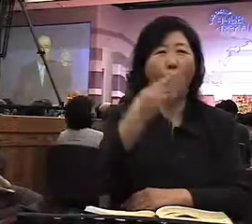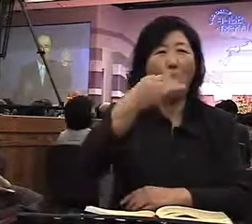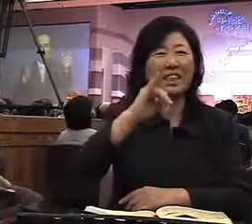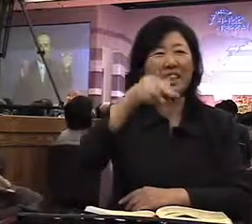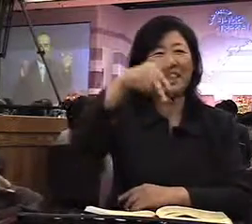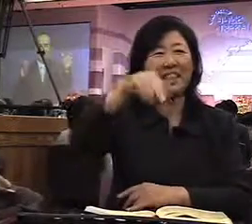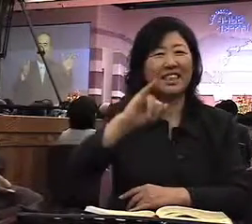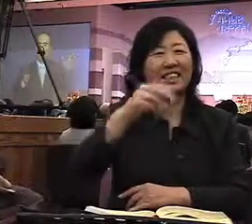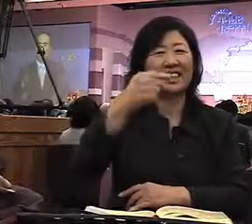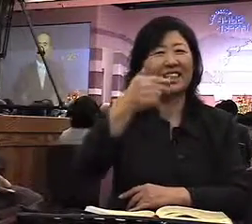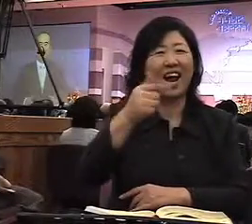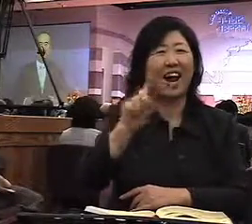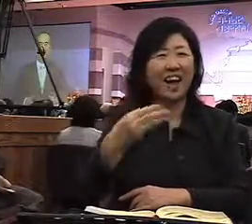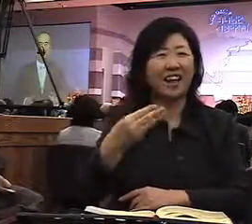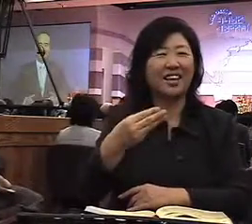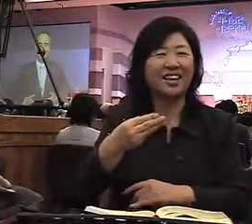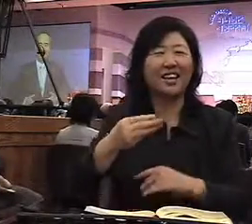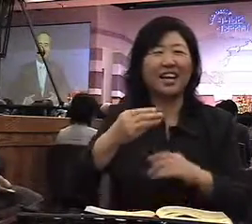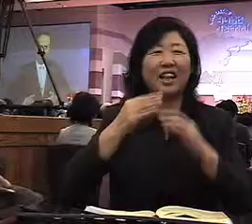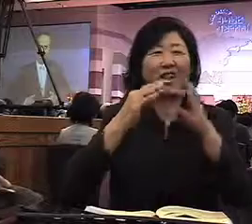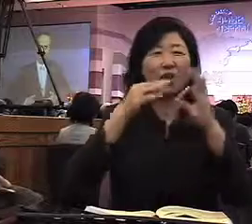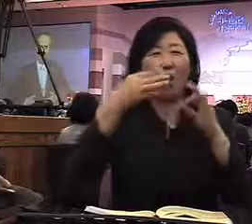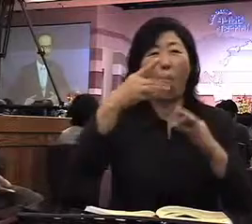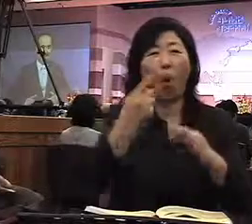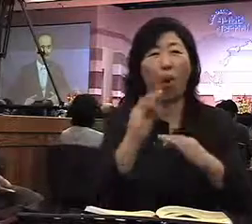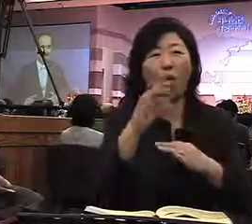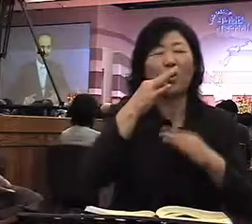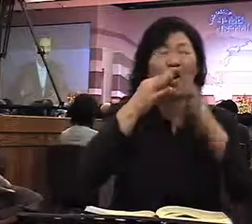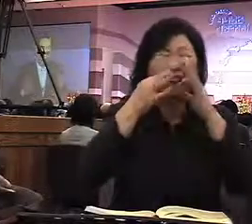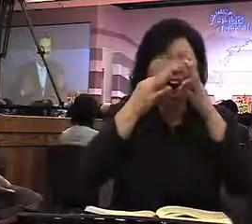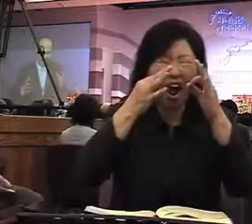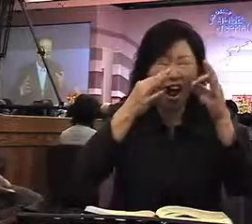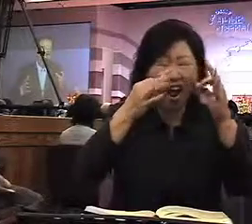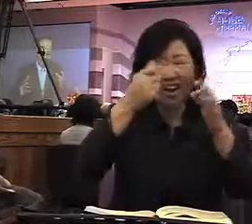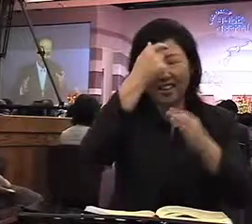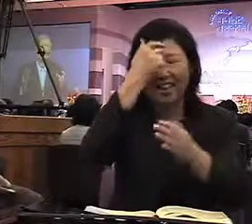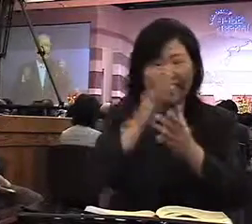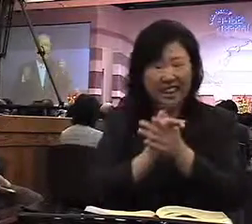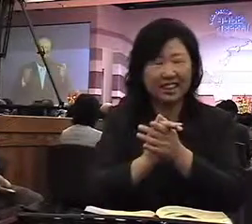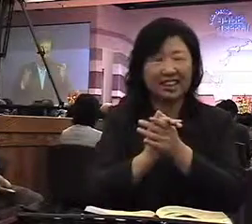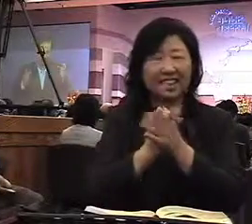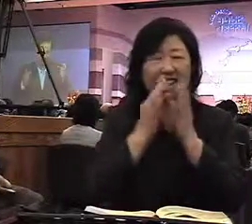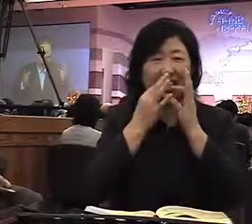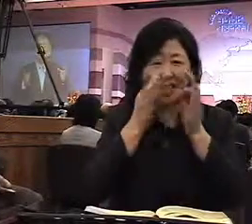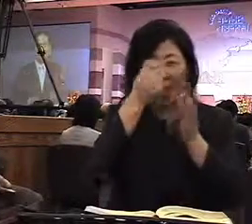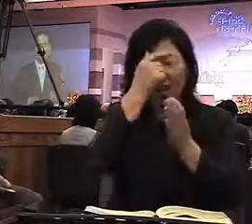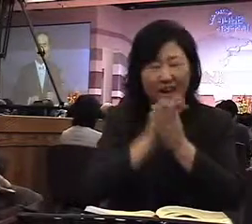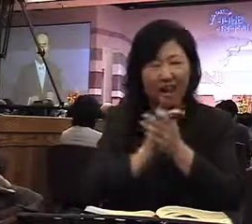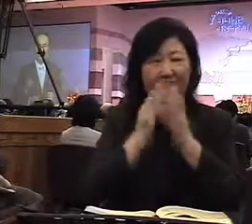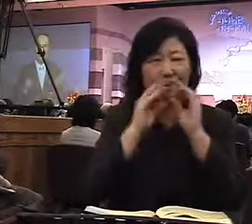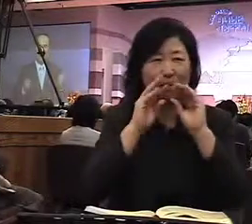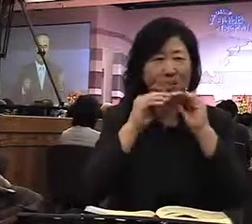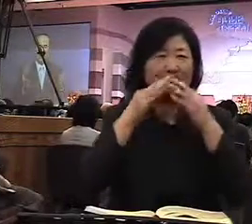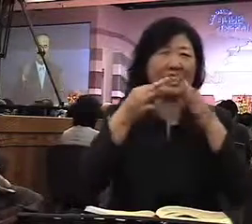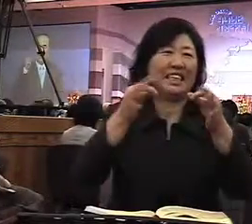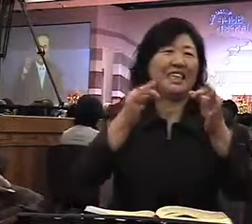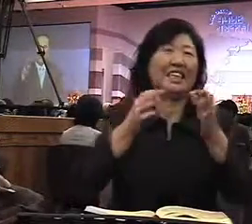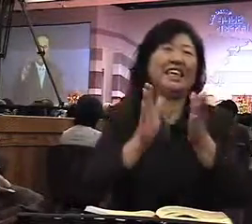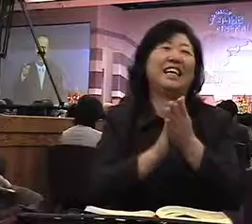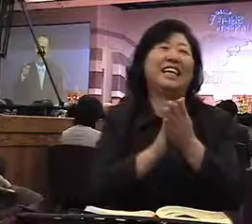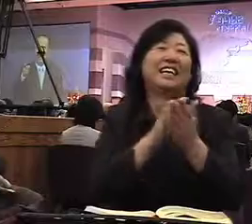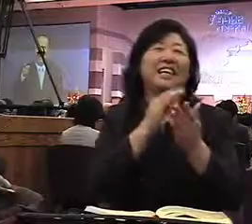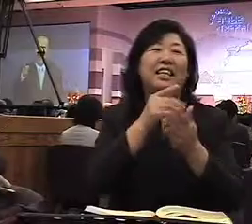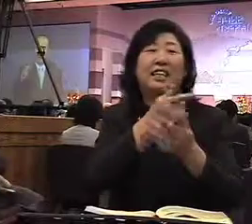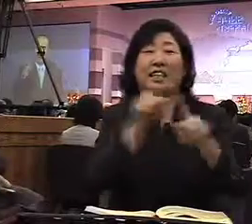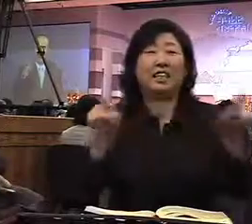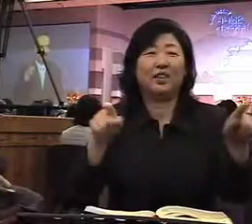통성기도입니다. 여러분 전 세계 수많은 교회는 통성기도 합니다. 놀랍습니다. 기도합시다. 통성기도 합시다. 그래요. 이렇게 기도해. 근데